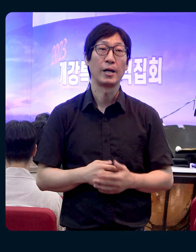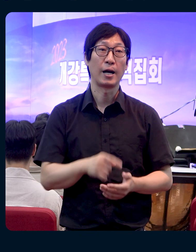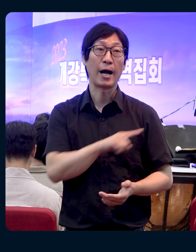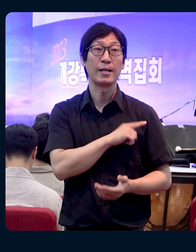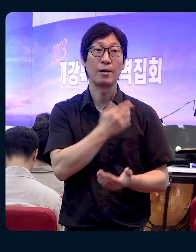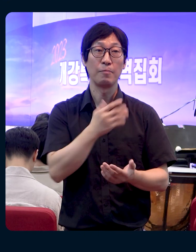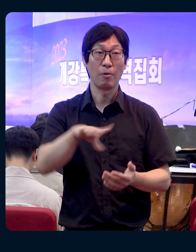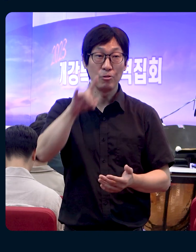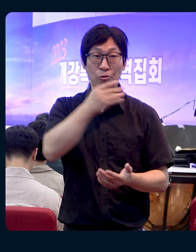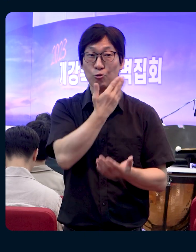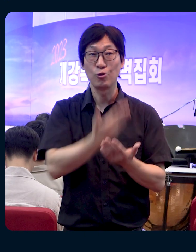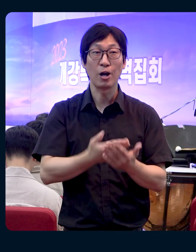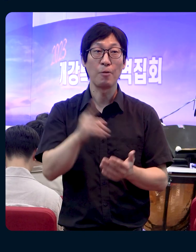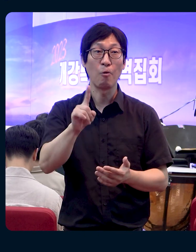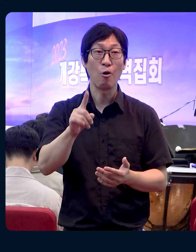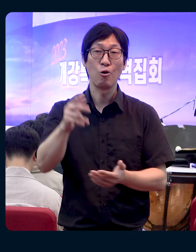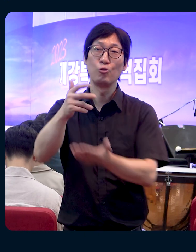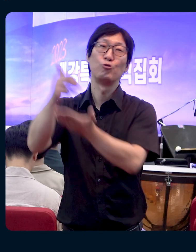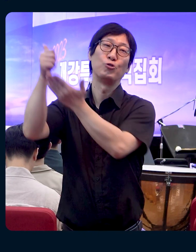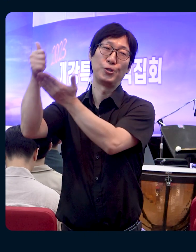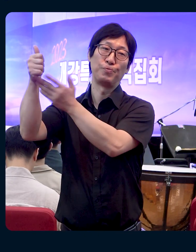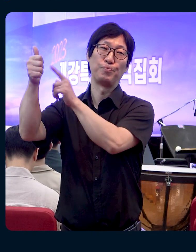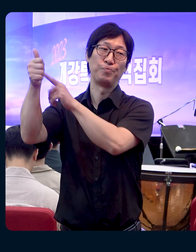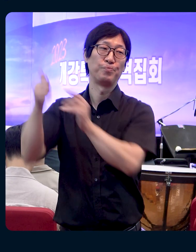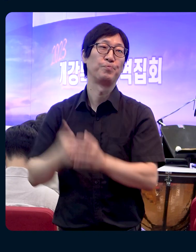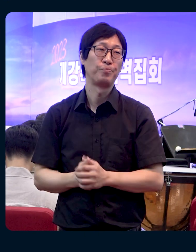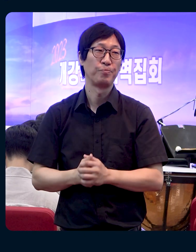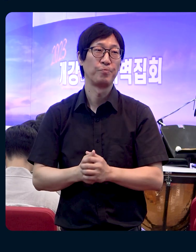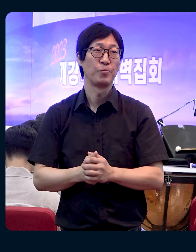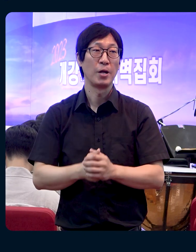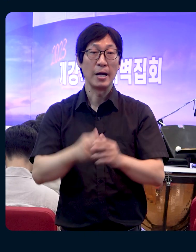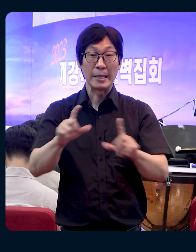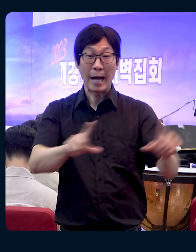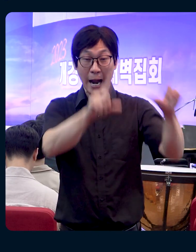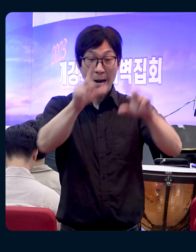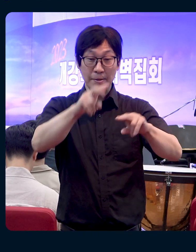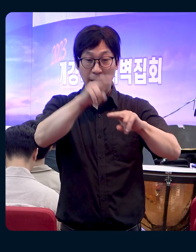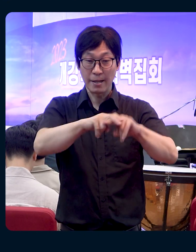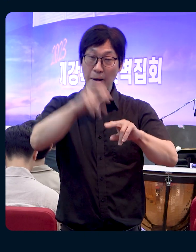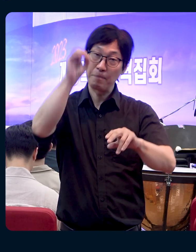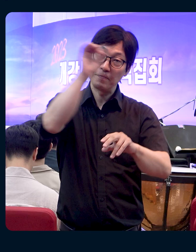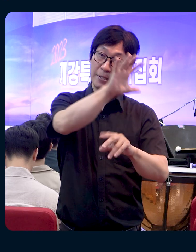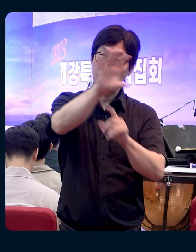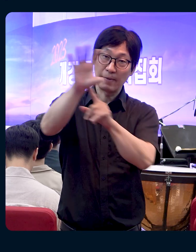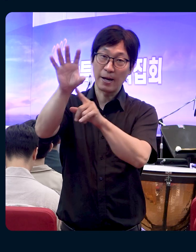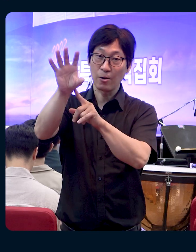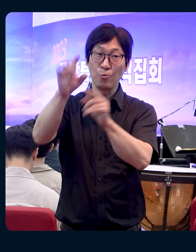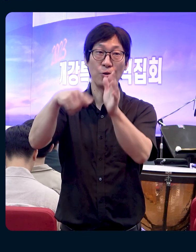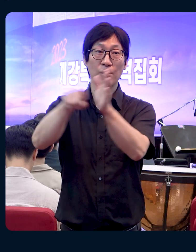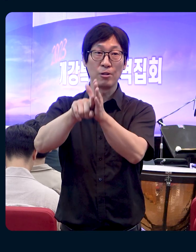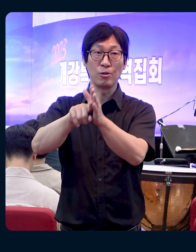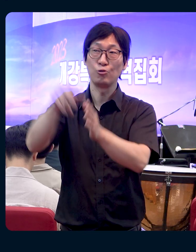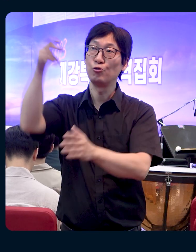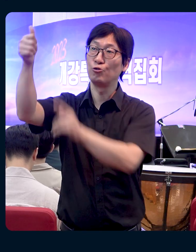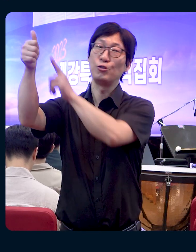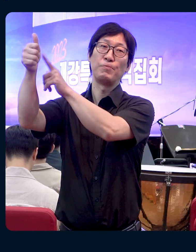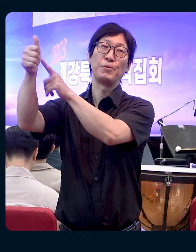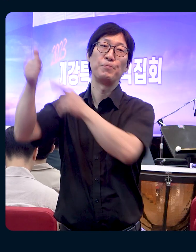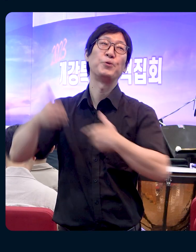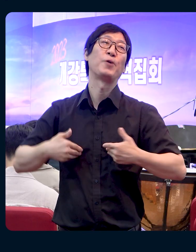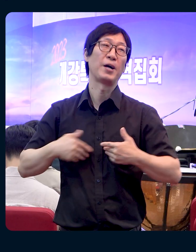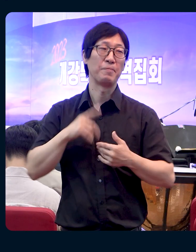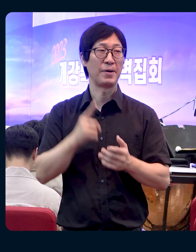주님. 생업의 현장에서 빛을 발하기 위해서 정말 중요한 건 주님이라는 단어가 중요합니다. 오늘 말씀